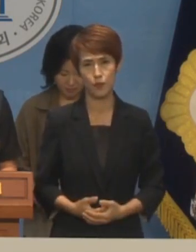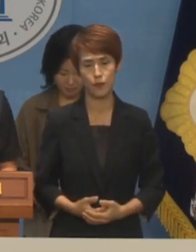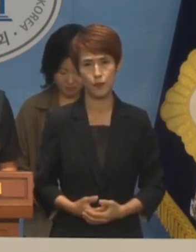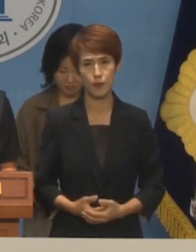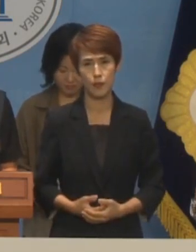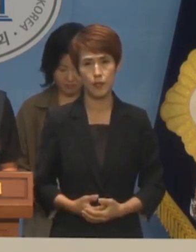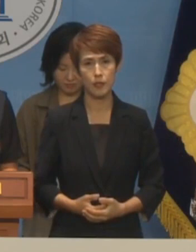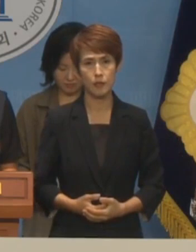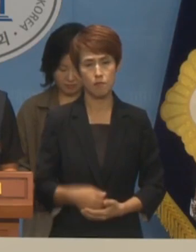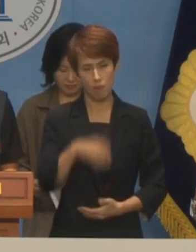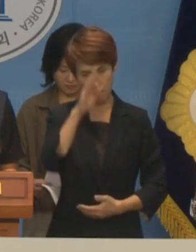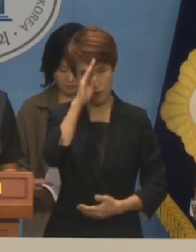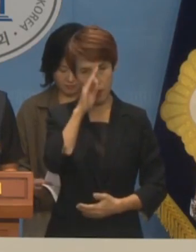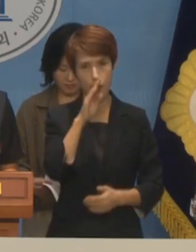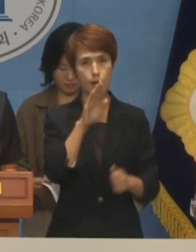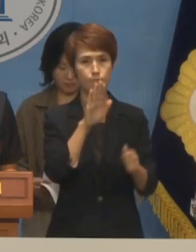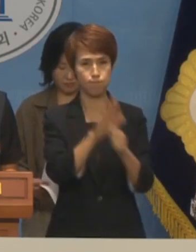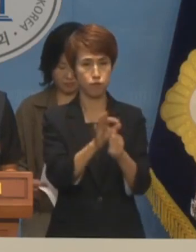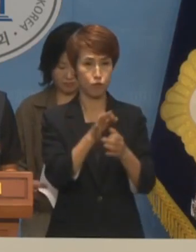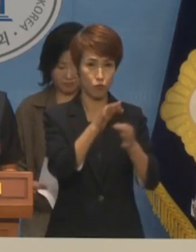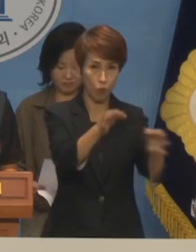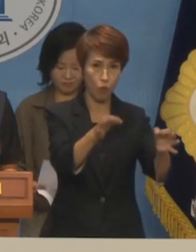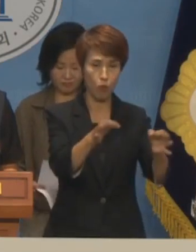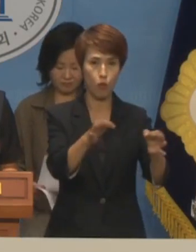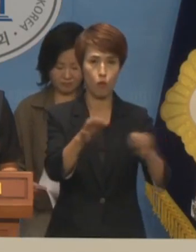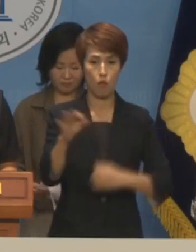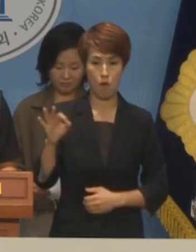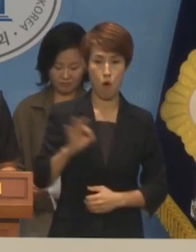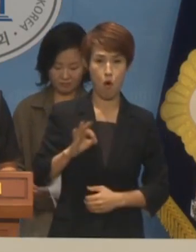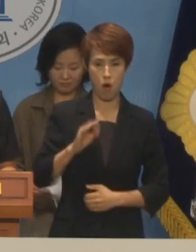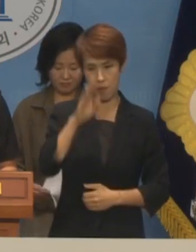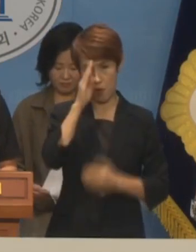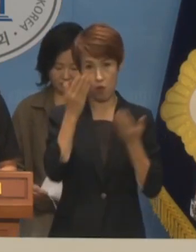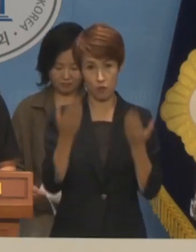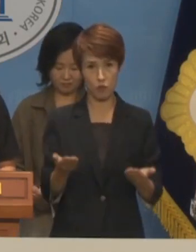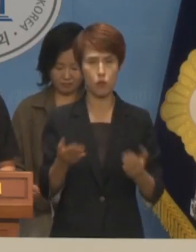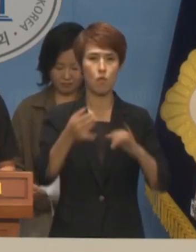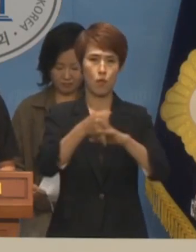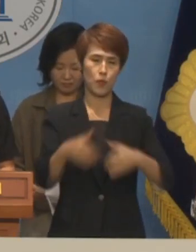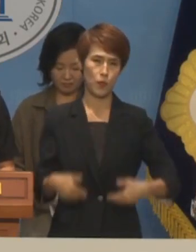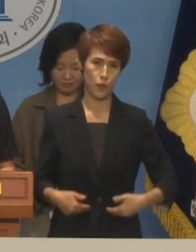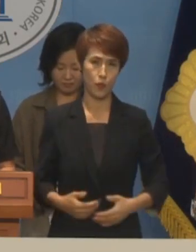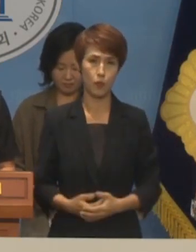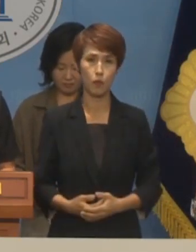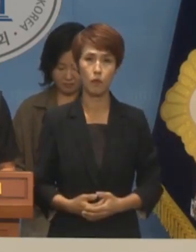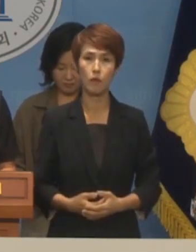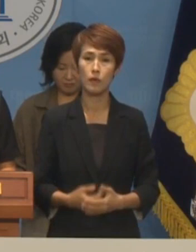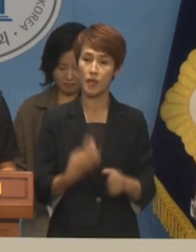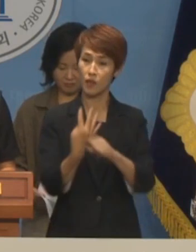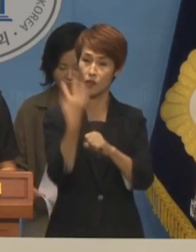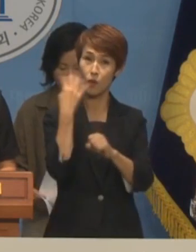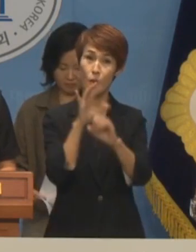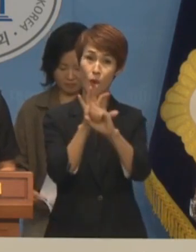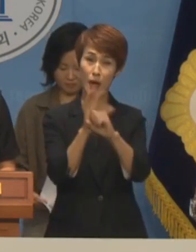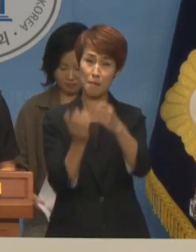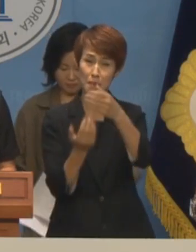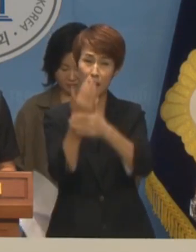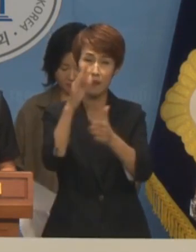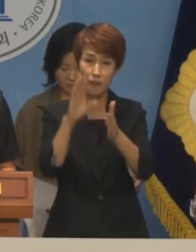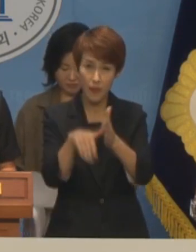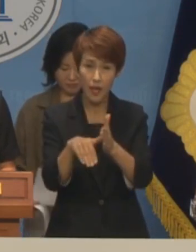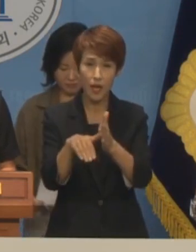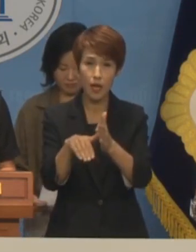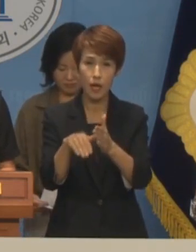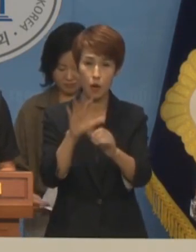때문에 상병수당과 유급병가는 반드시 필요합니다. 4년 전 코로나를 기억합니다. 전염병에